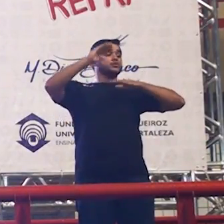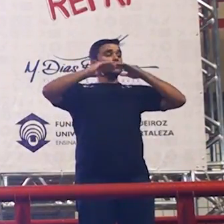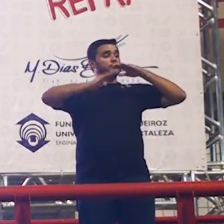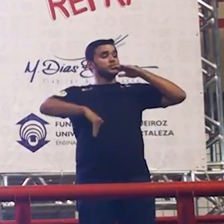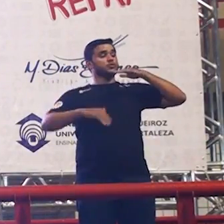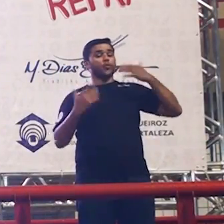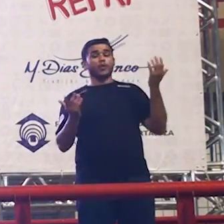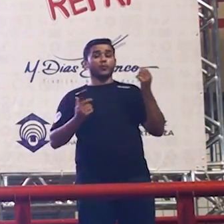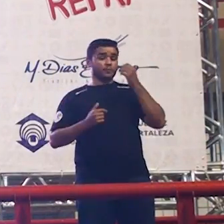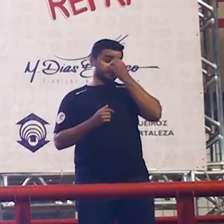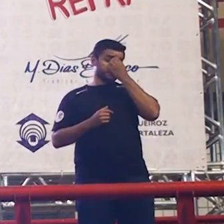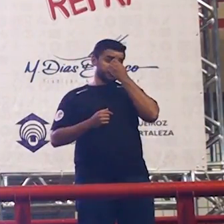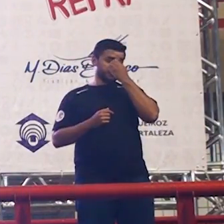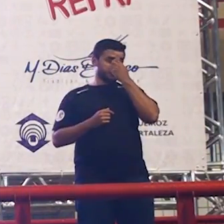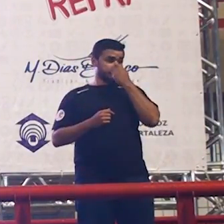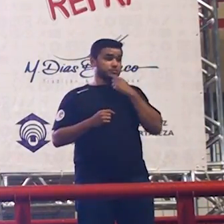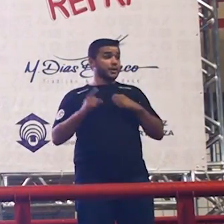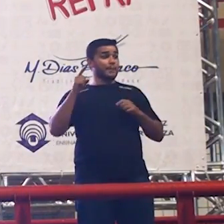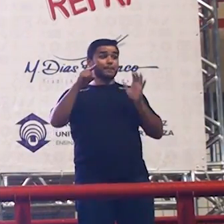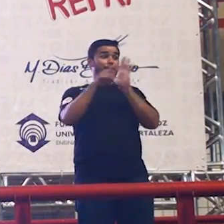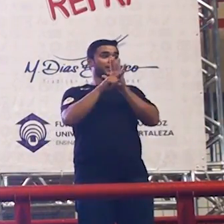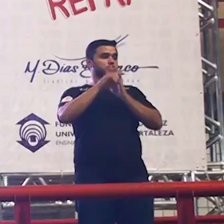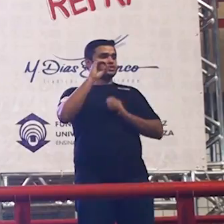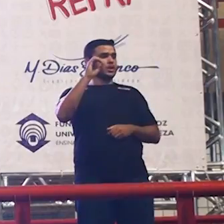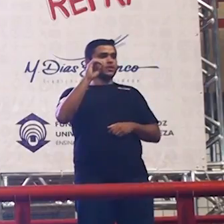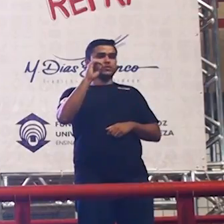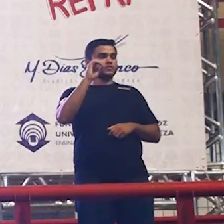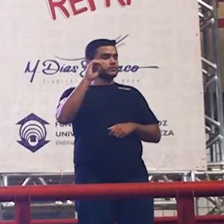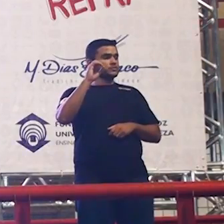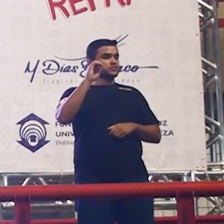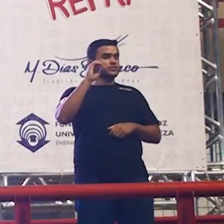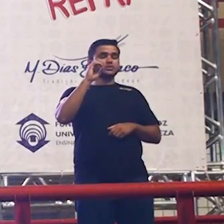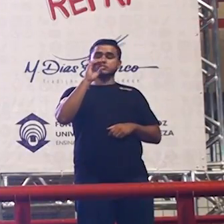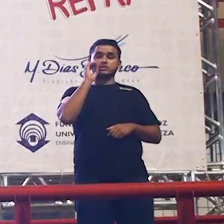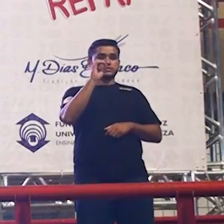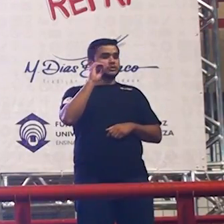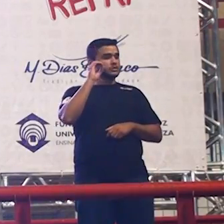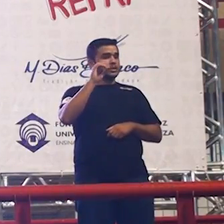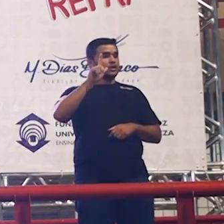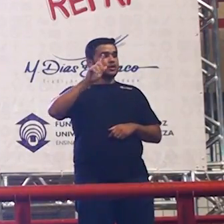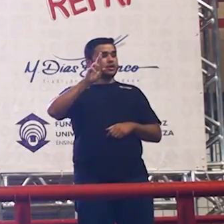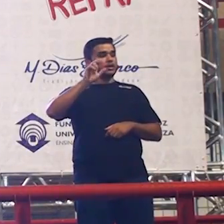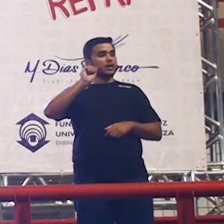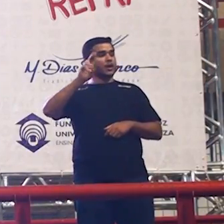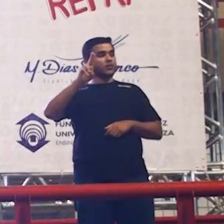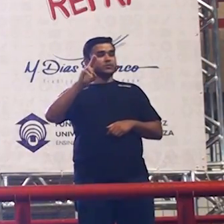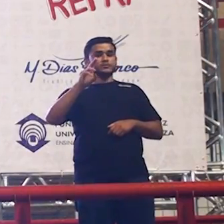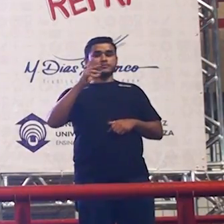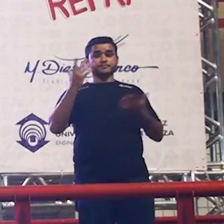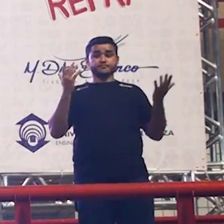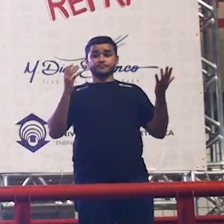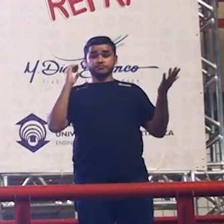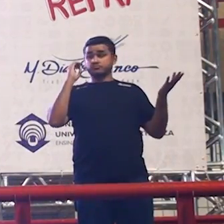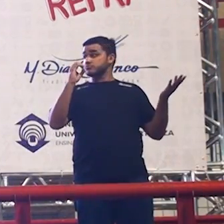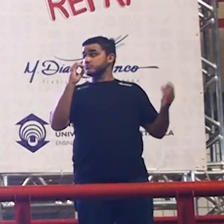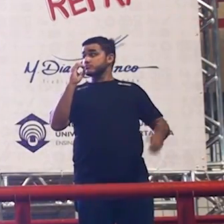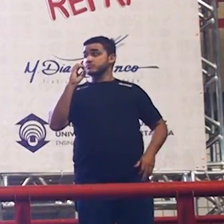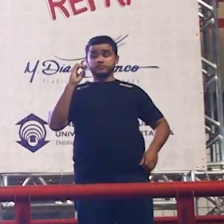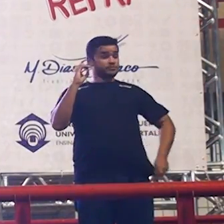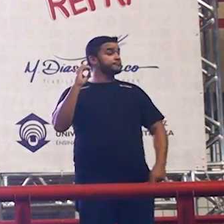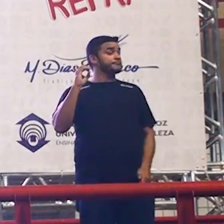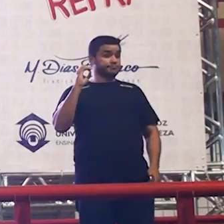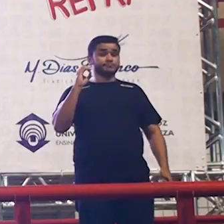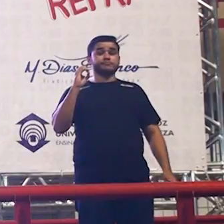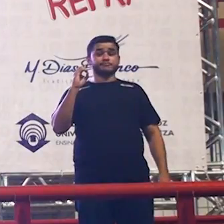Latitude do Equador, qual é? 0 grau. 0 grau é Equador. A latitude é alta? Próximo